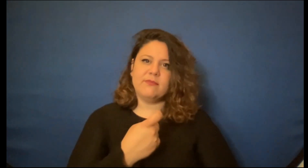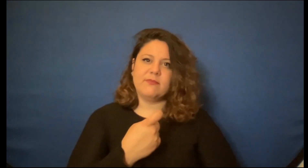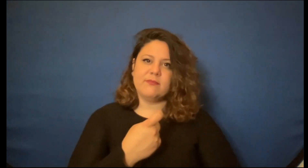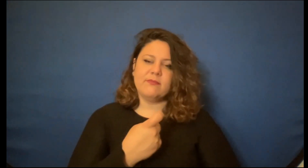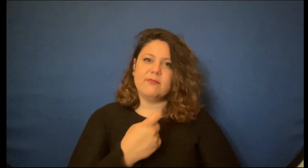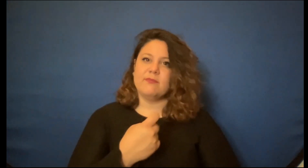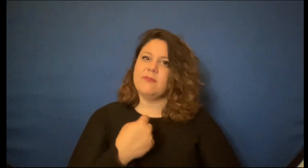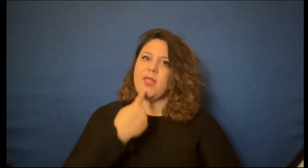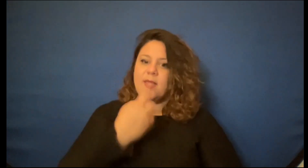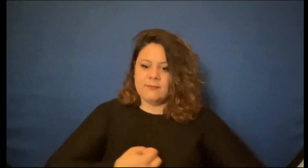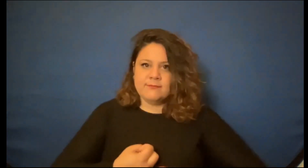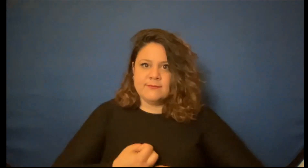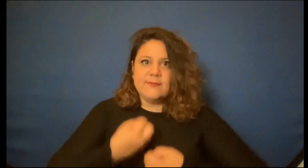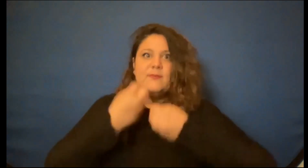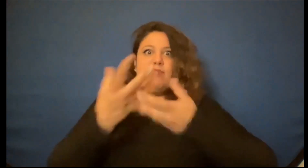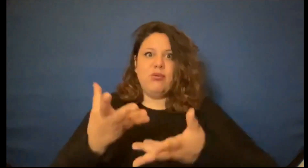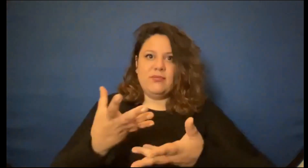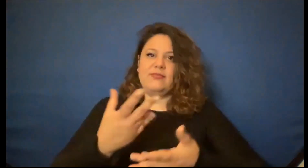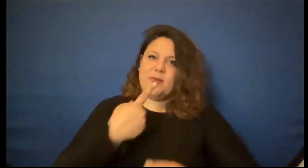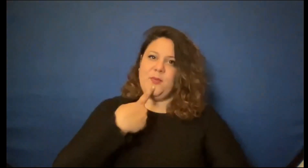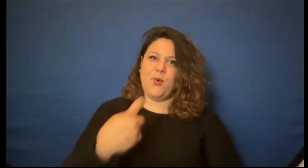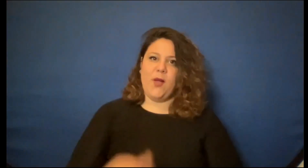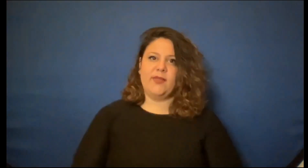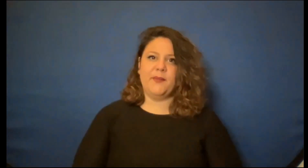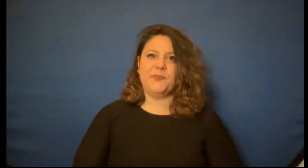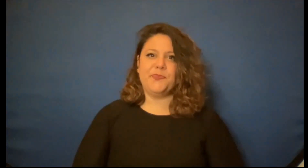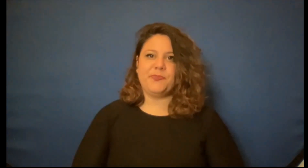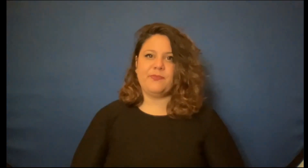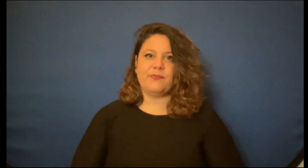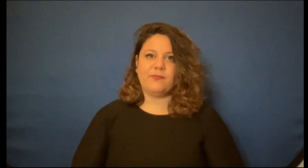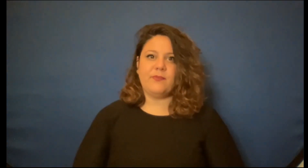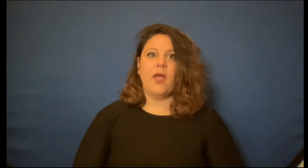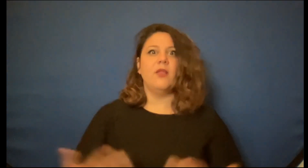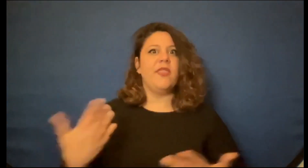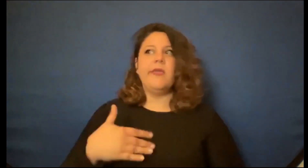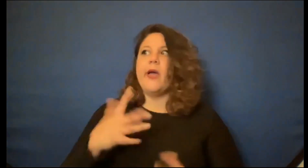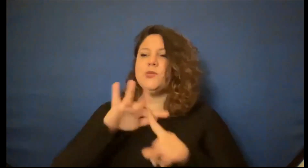decirlo, me costaba soltarlo, ¿no? Entonces llegaba un punto que ya no podía.